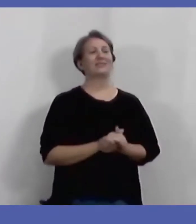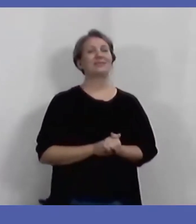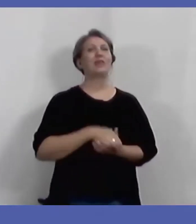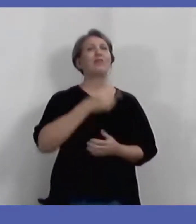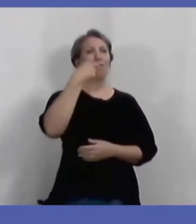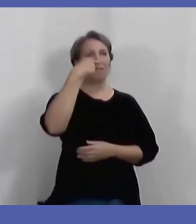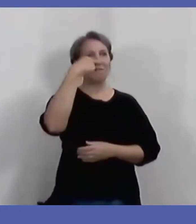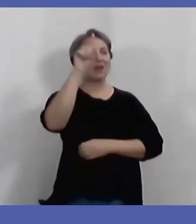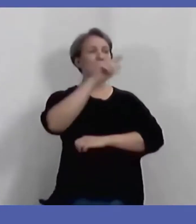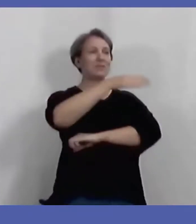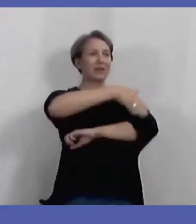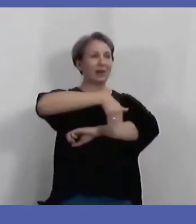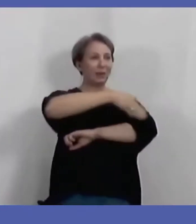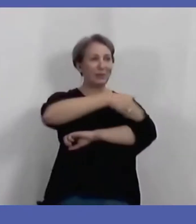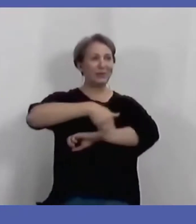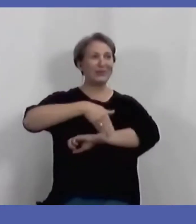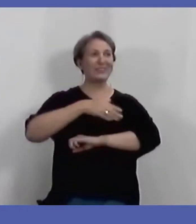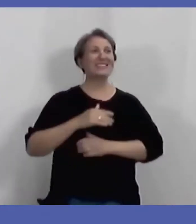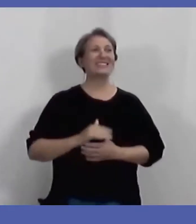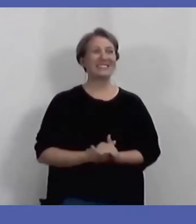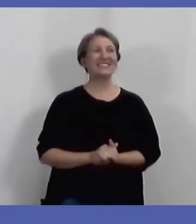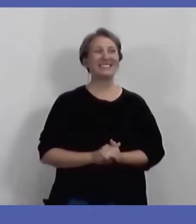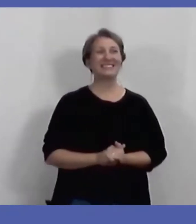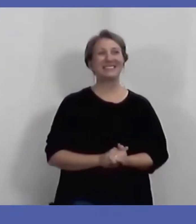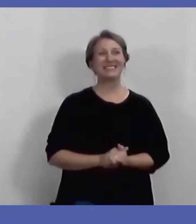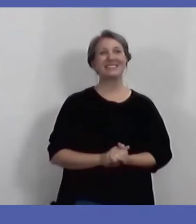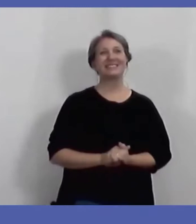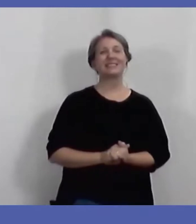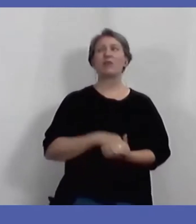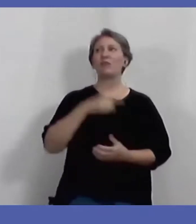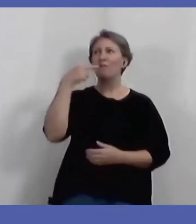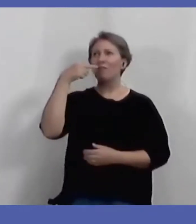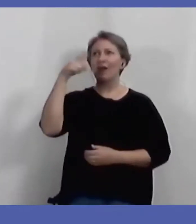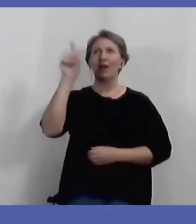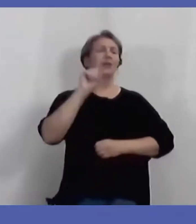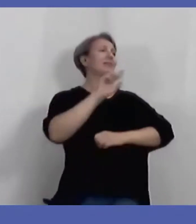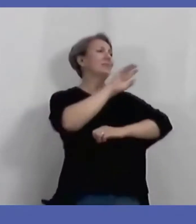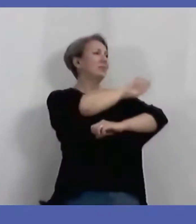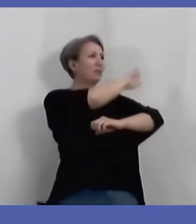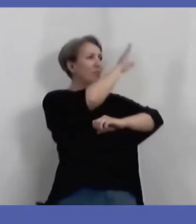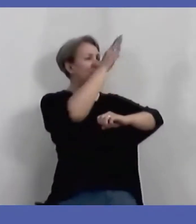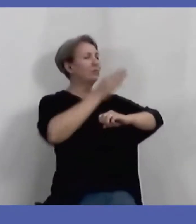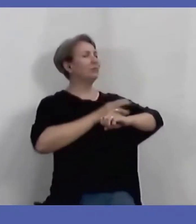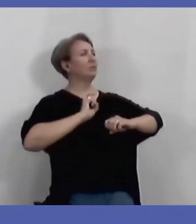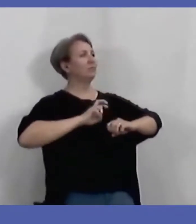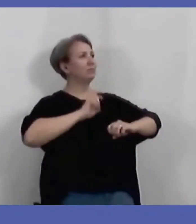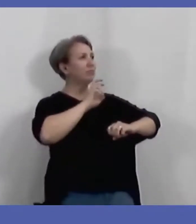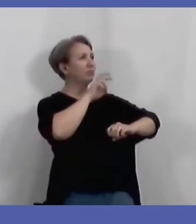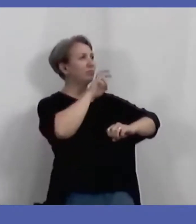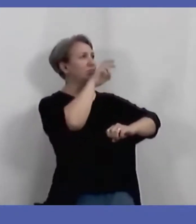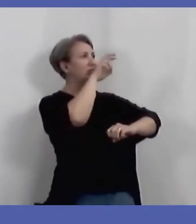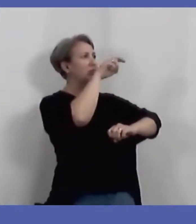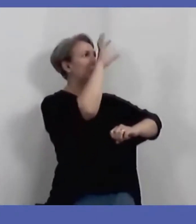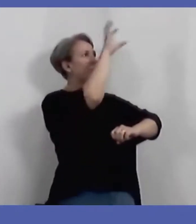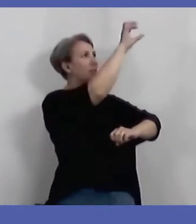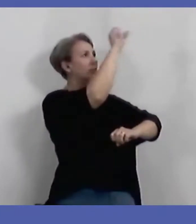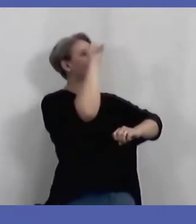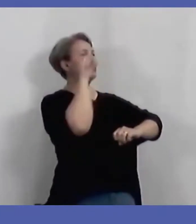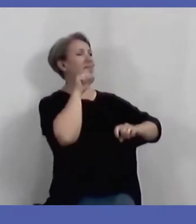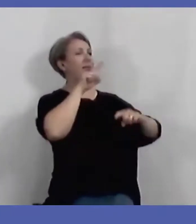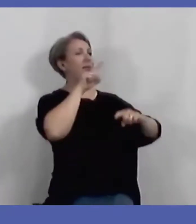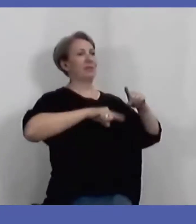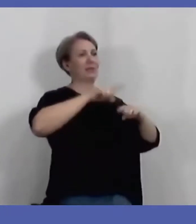Amém. Subi ao monte, trazei a madeira. Madeira é material